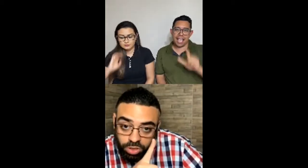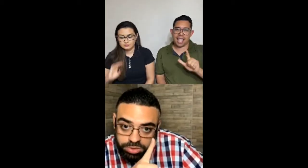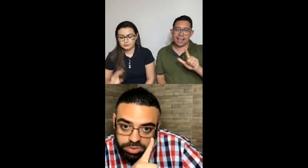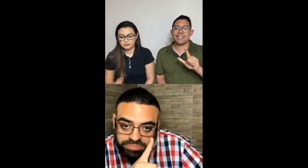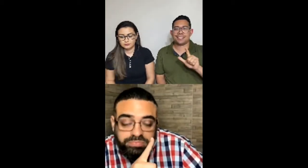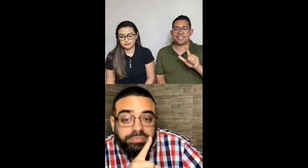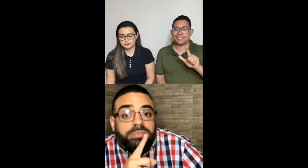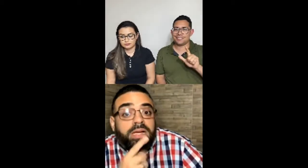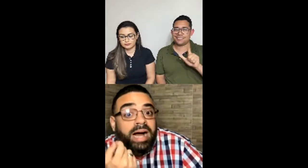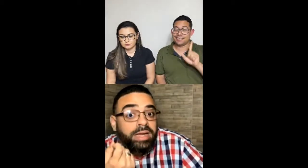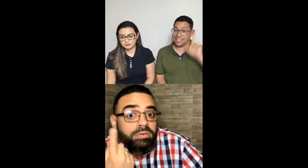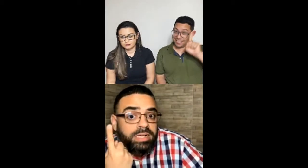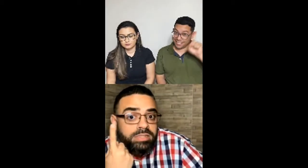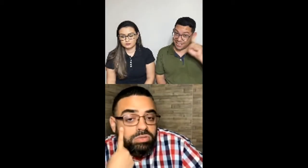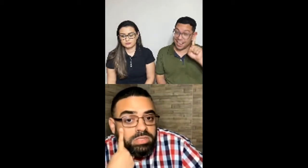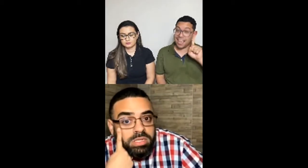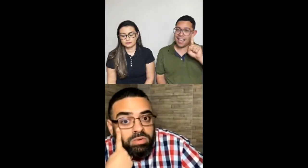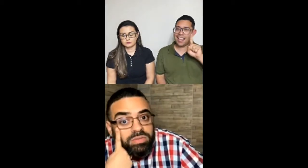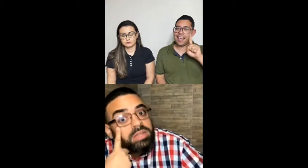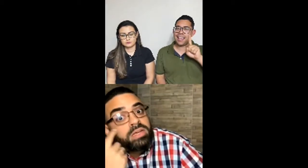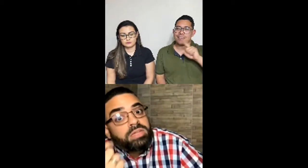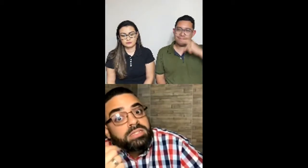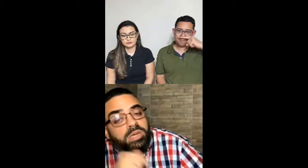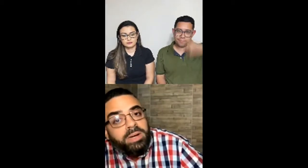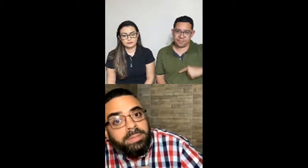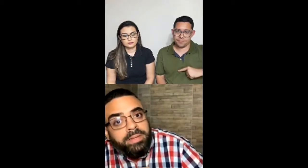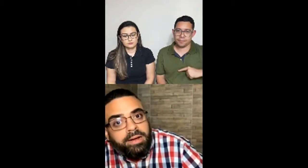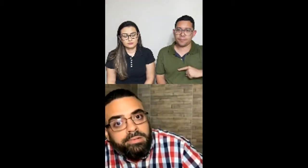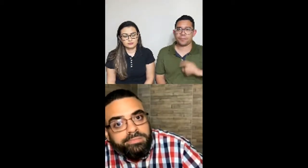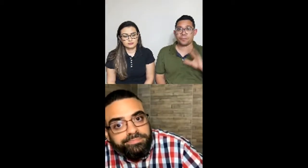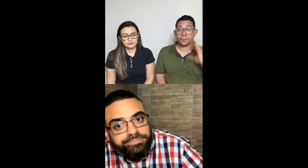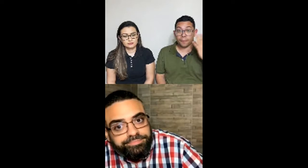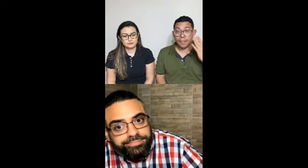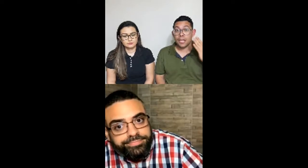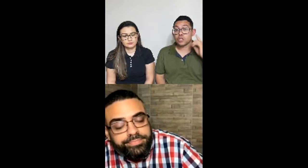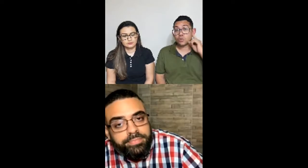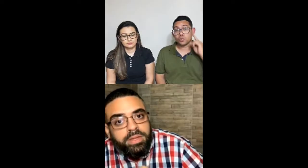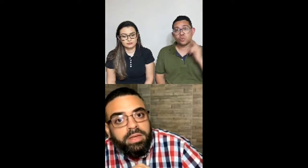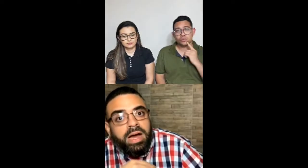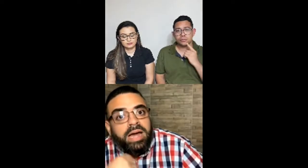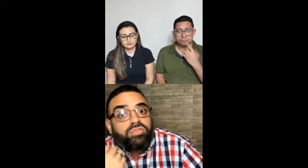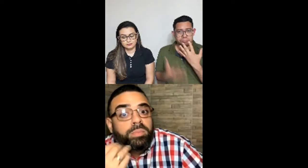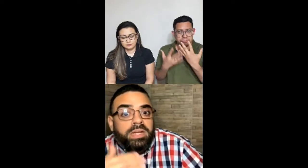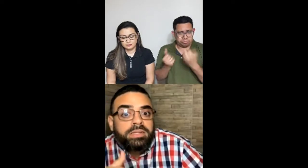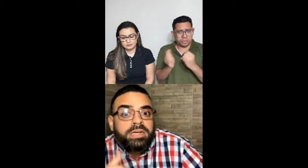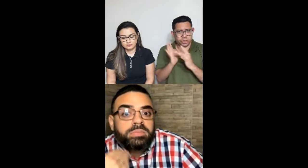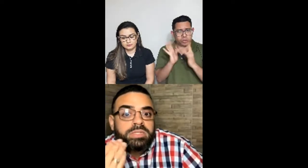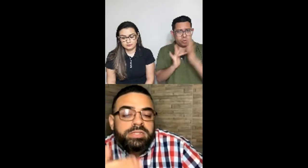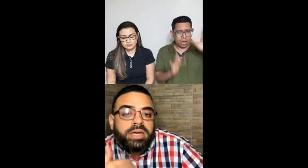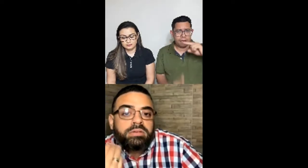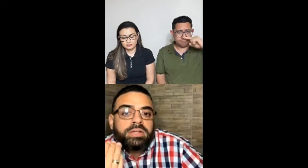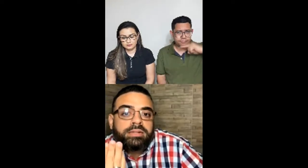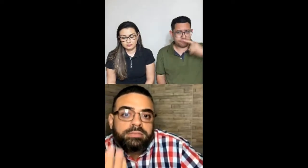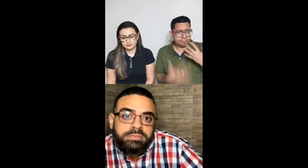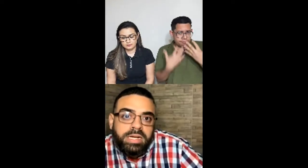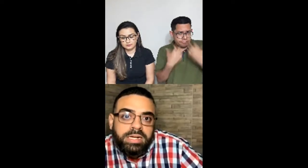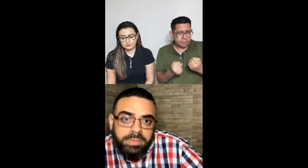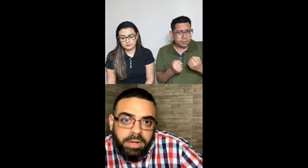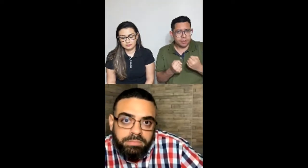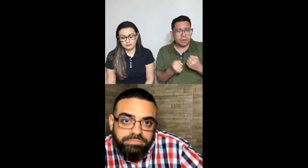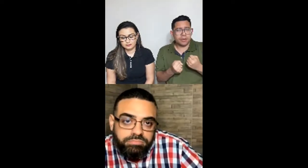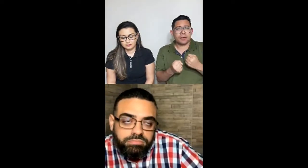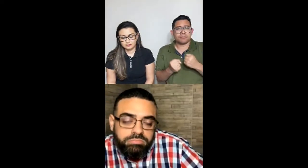muito mediado pela ASL, para lá, para o norte. Aí, uma das surdas se converteu, desceu para a